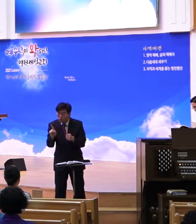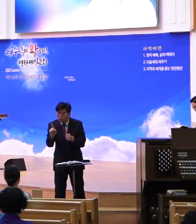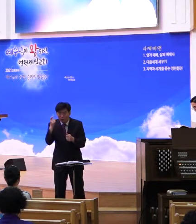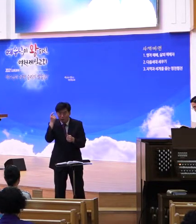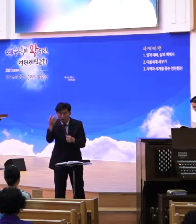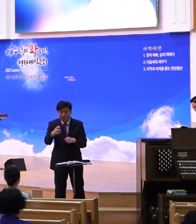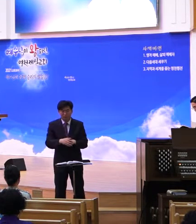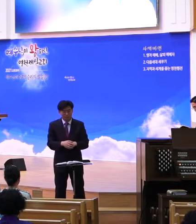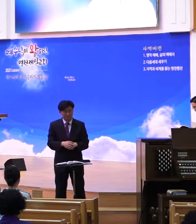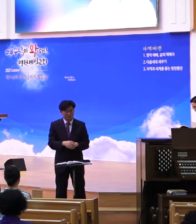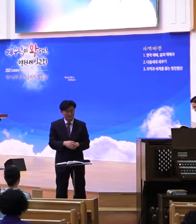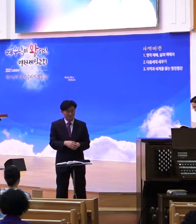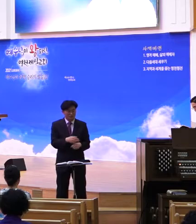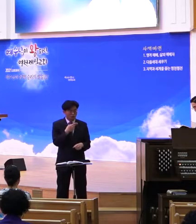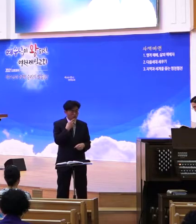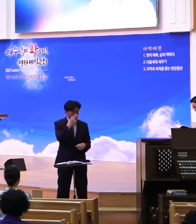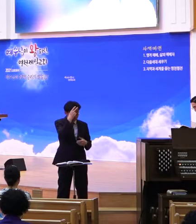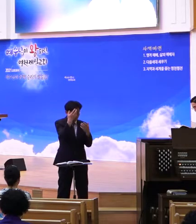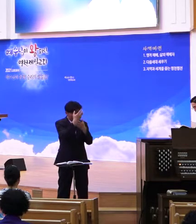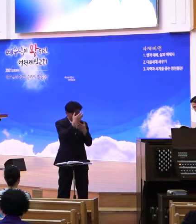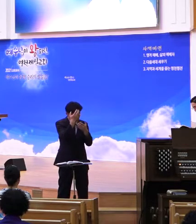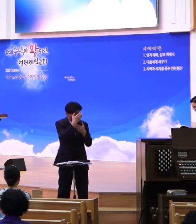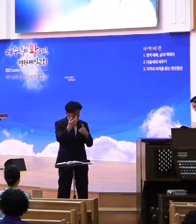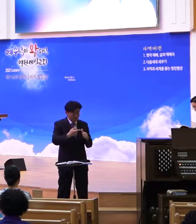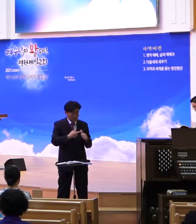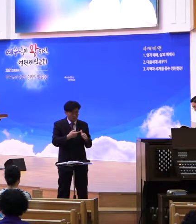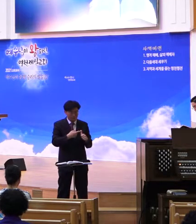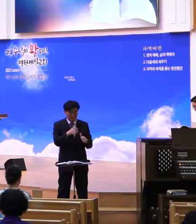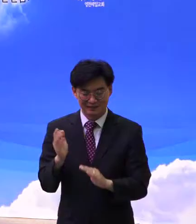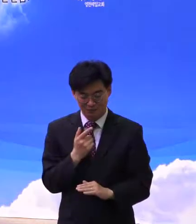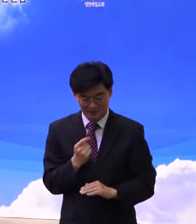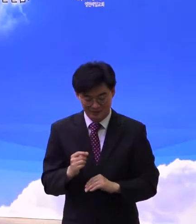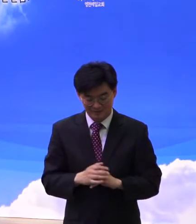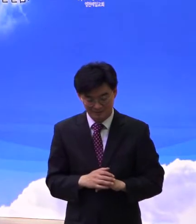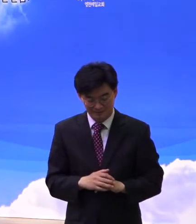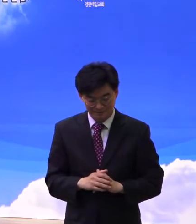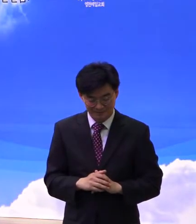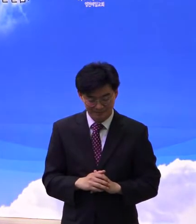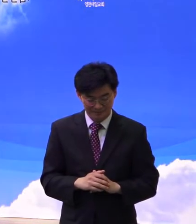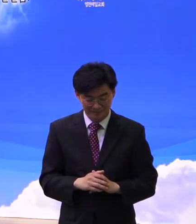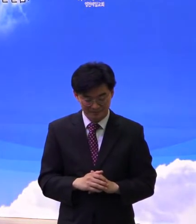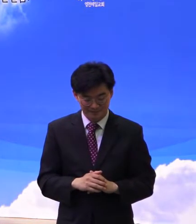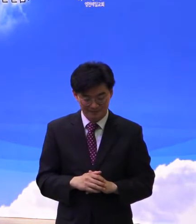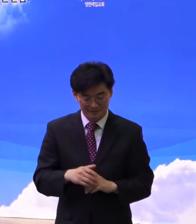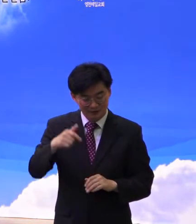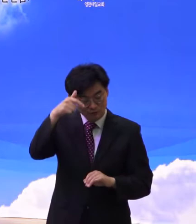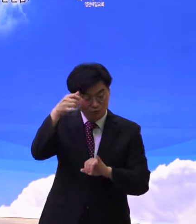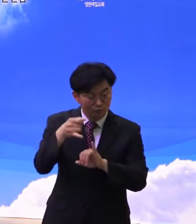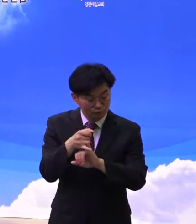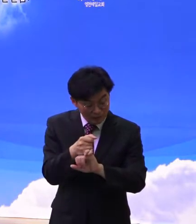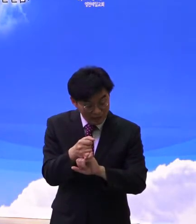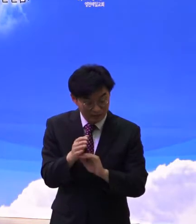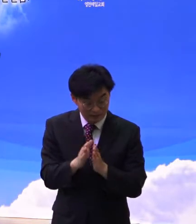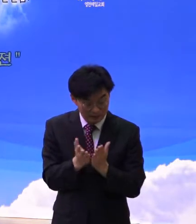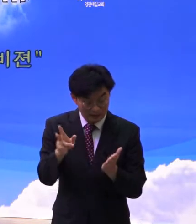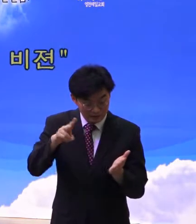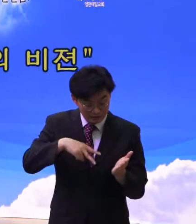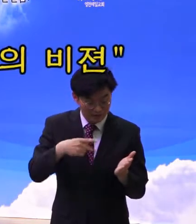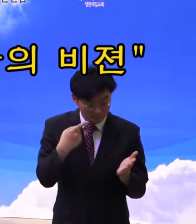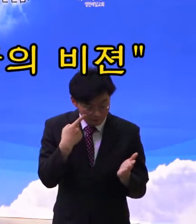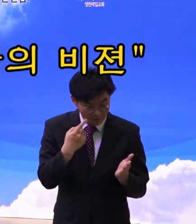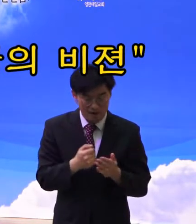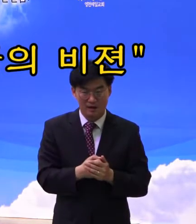이르되 그들이 세술에 취하였다 하더라. 아멘. 여러분 구약성경 신명기를 보시면요,